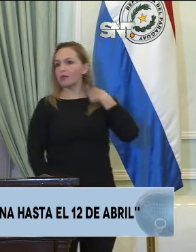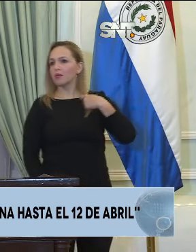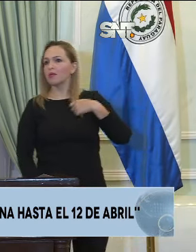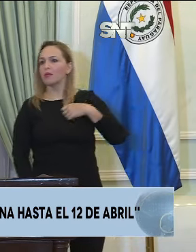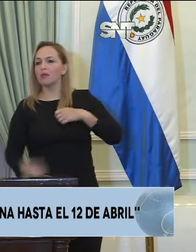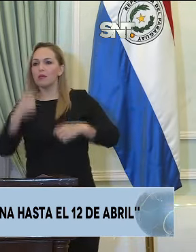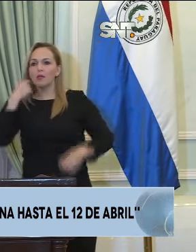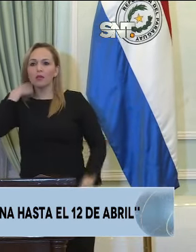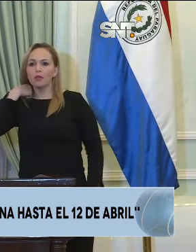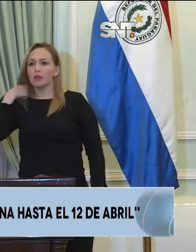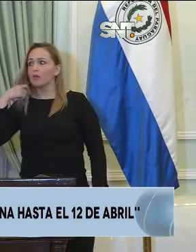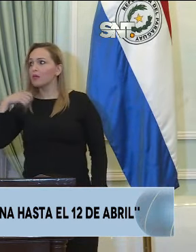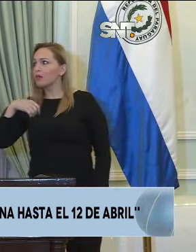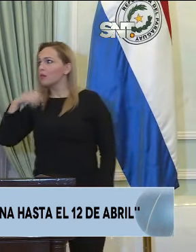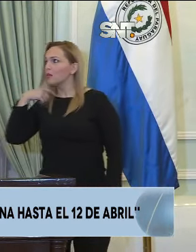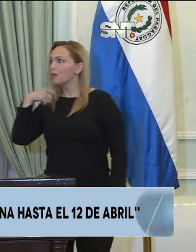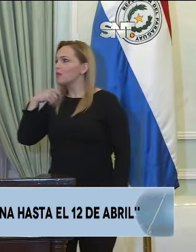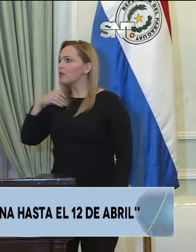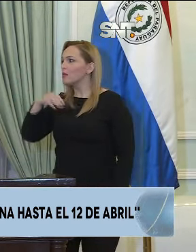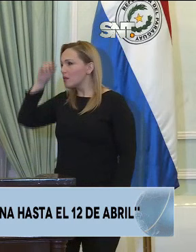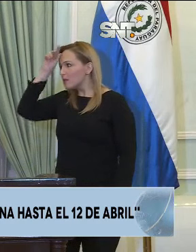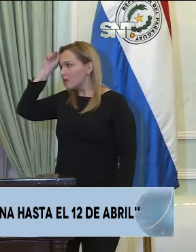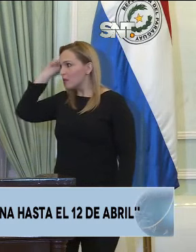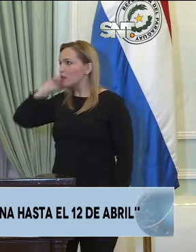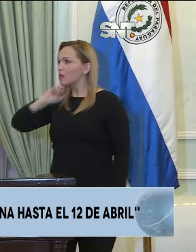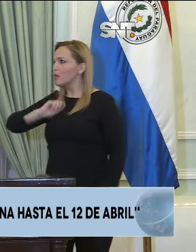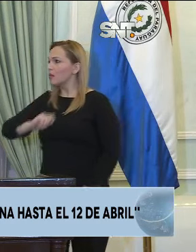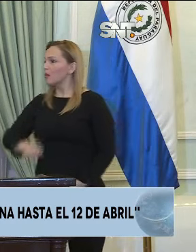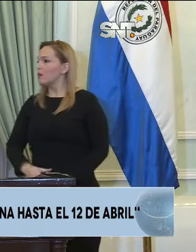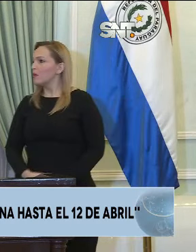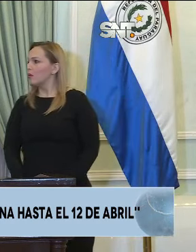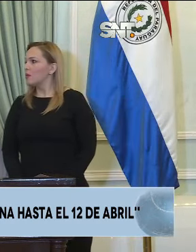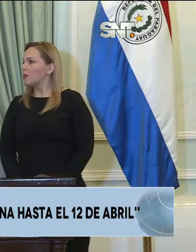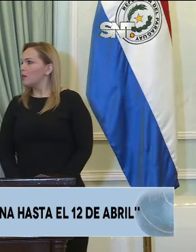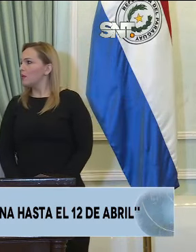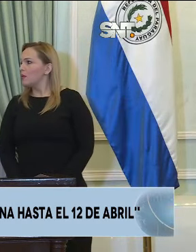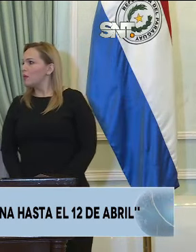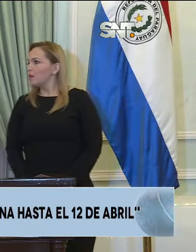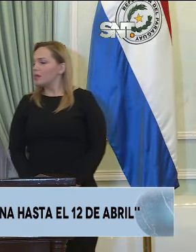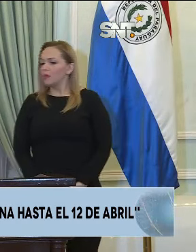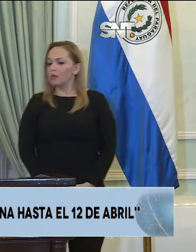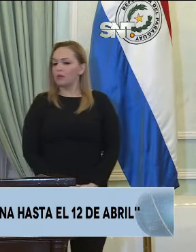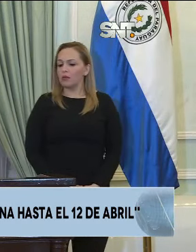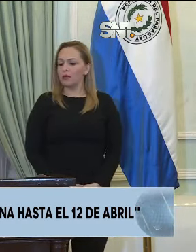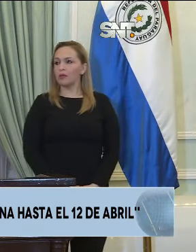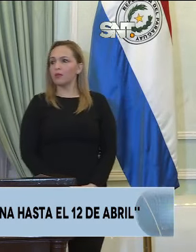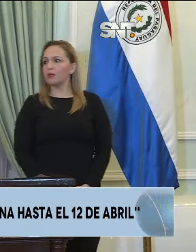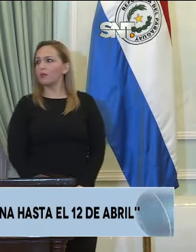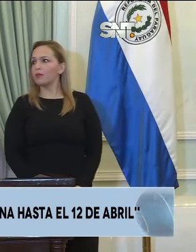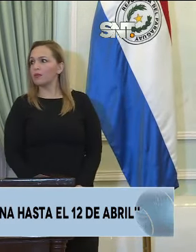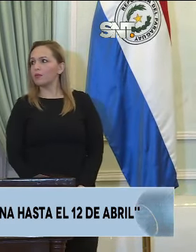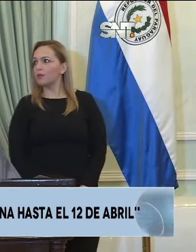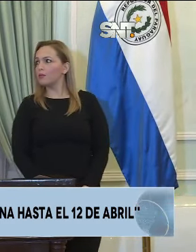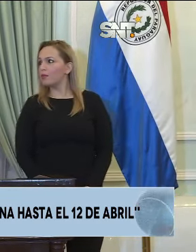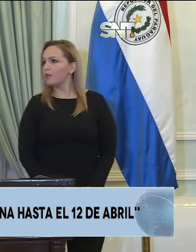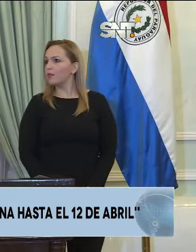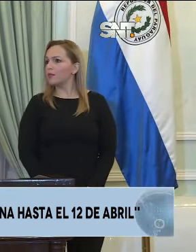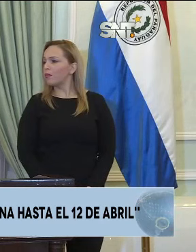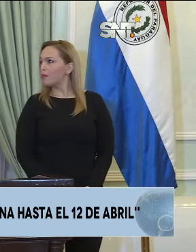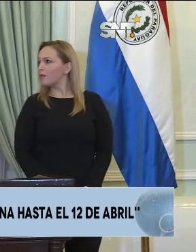excepciones, como decíamos recién, durante una semana. Desde esta medianoche entonces hasta el sábado 28